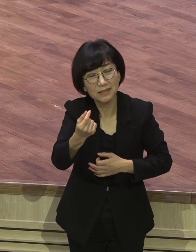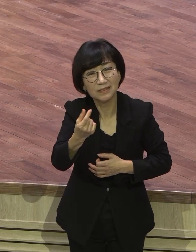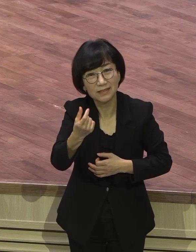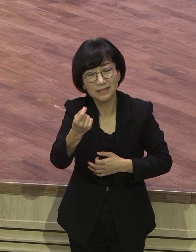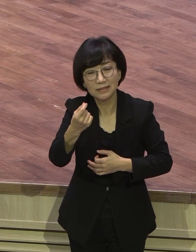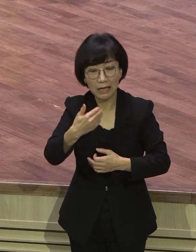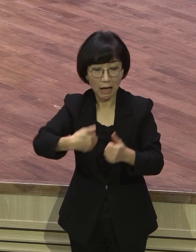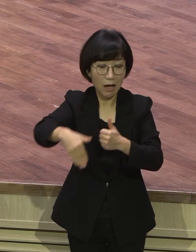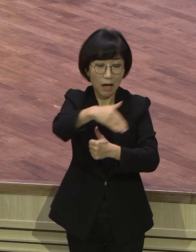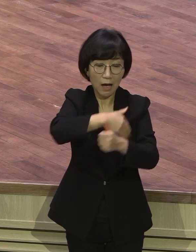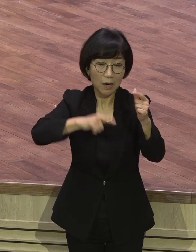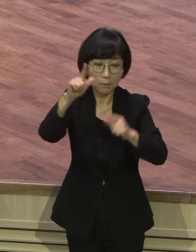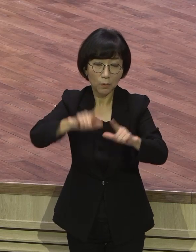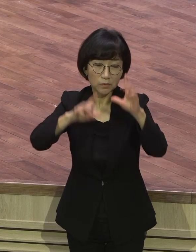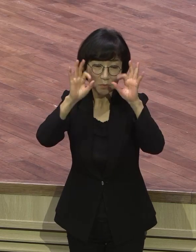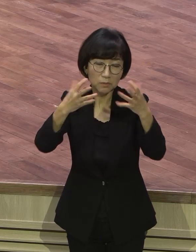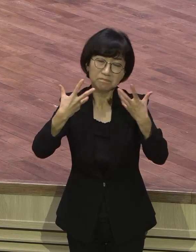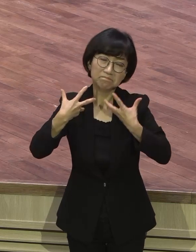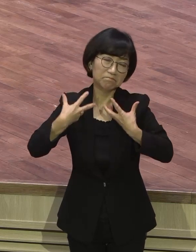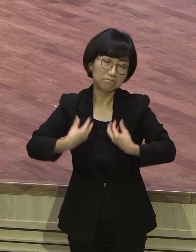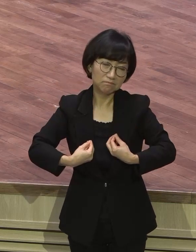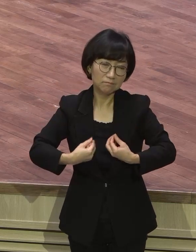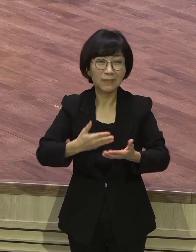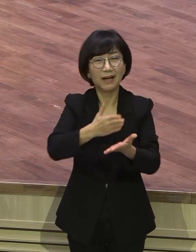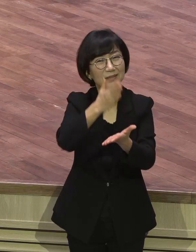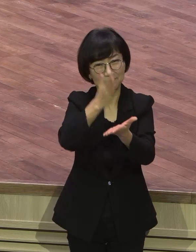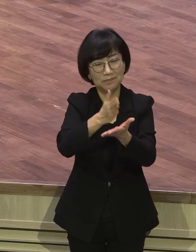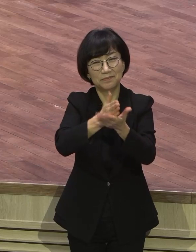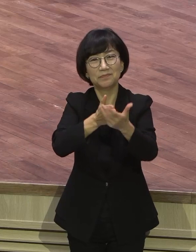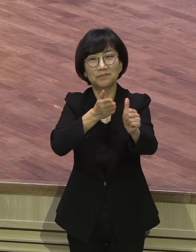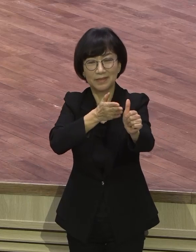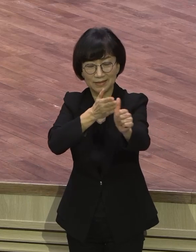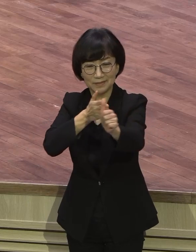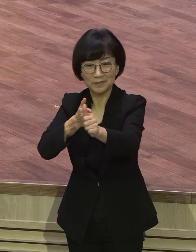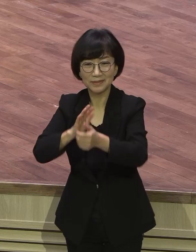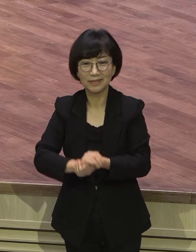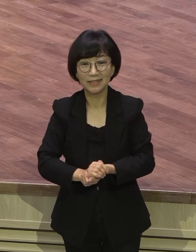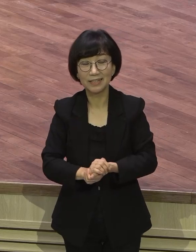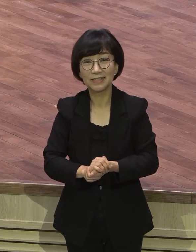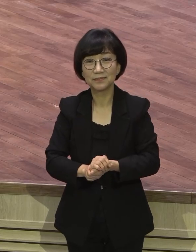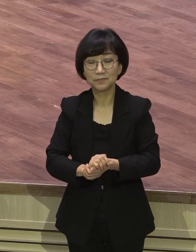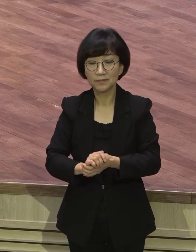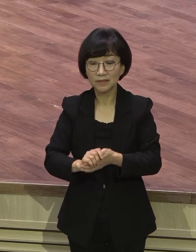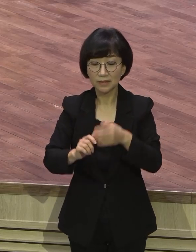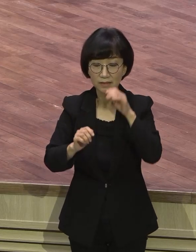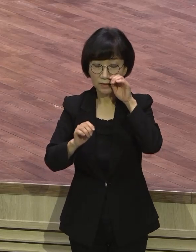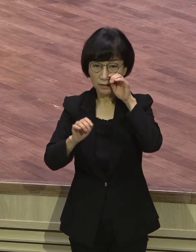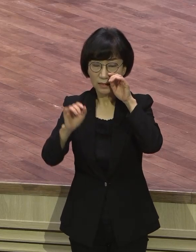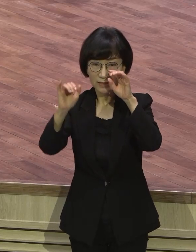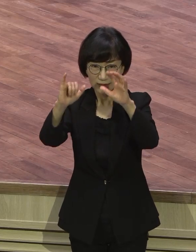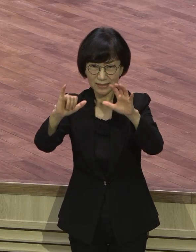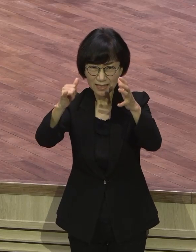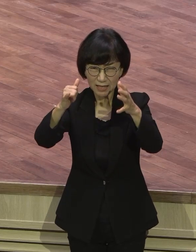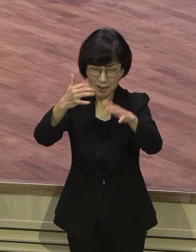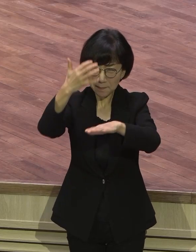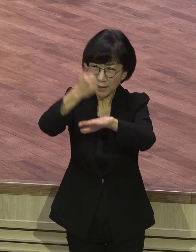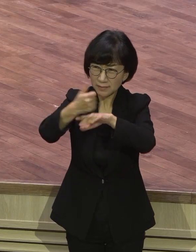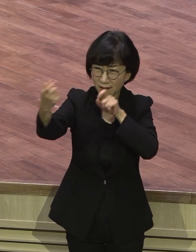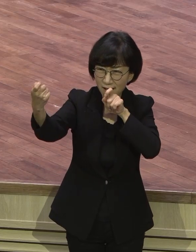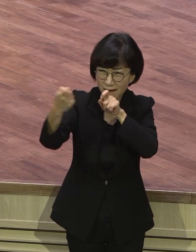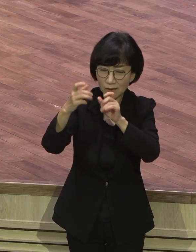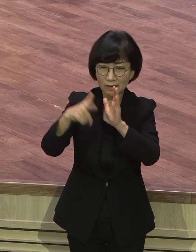환경에 속지 마시기 바랍니다. 환경에 속으면 안됩니다. 마지막 때 이런 일이 계속 일어날 것입니다.